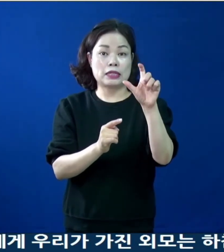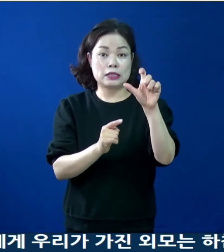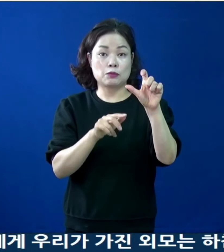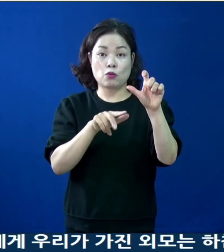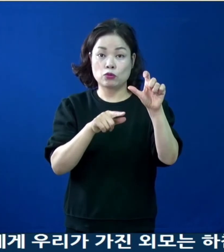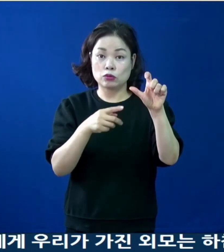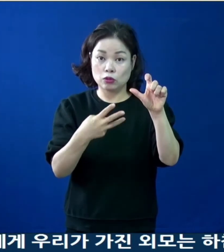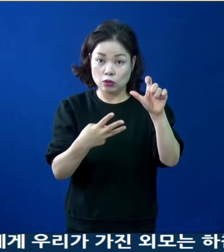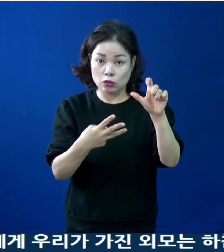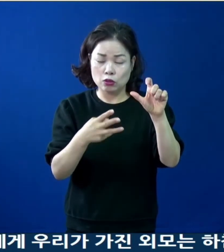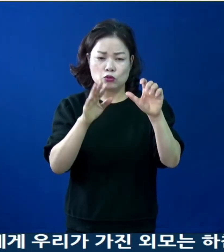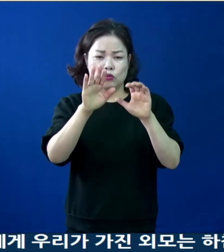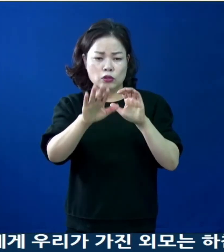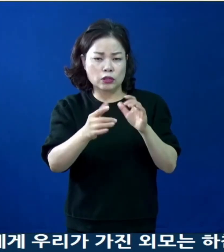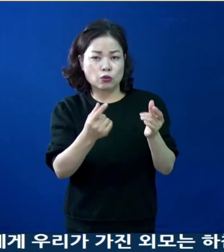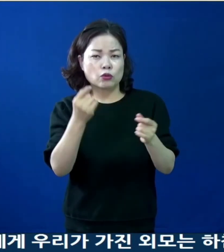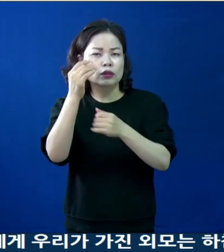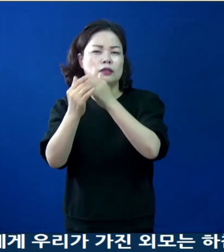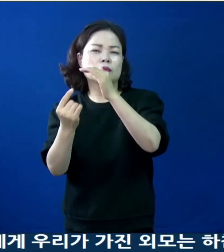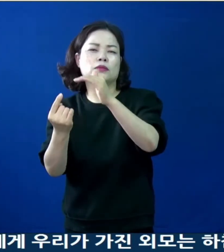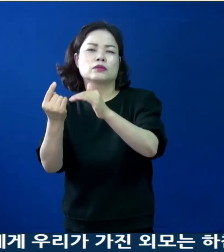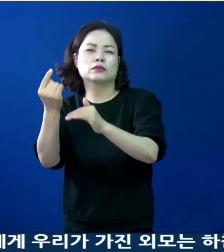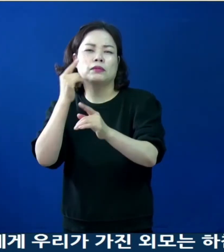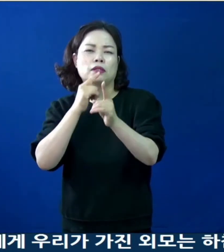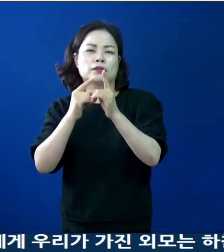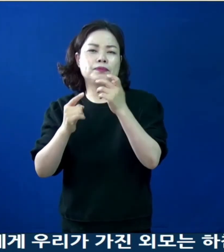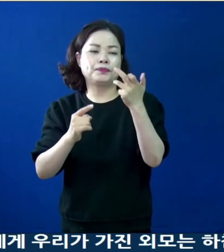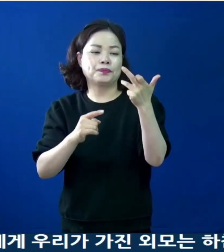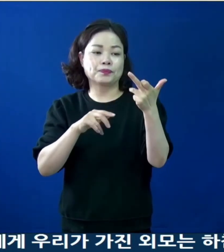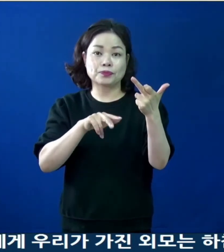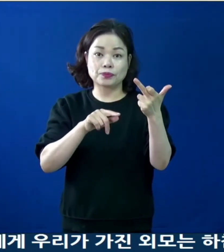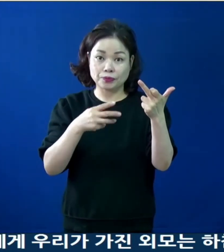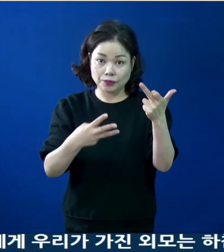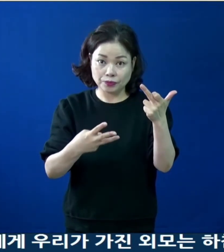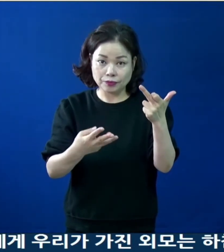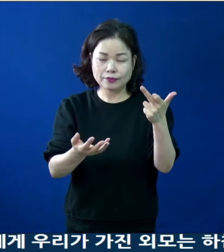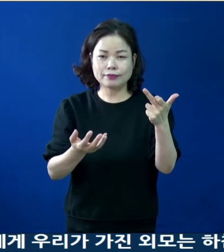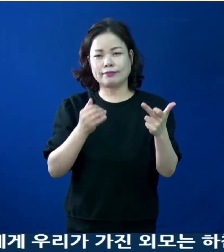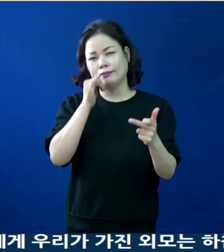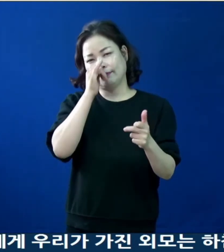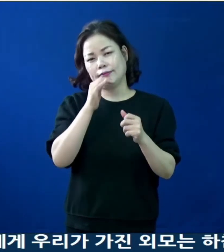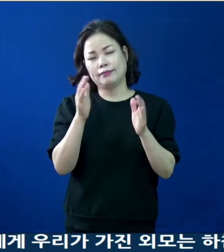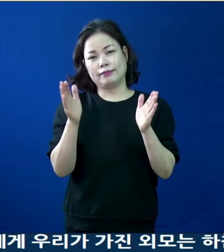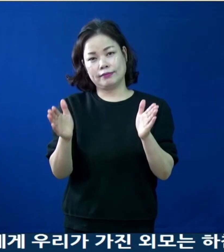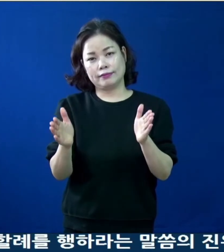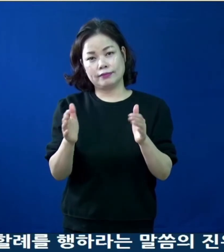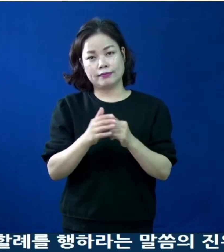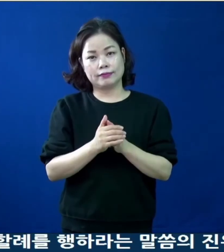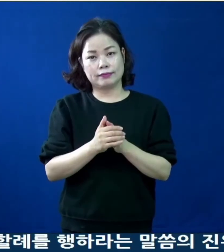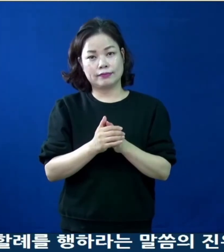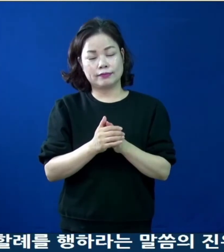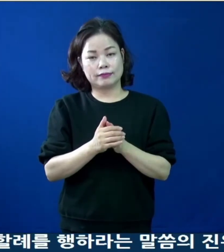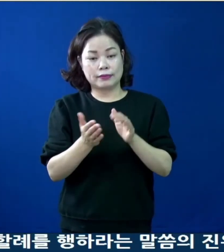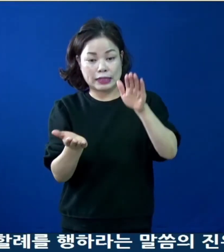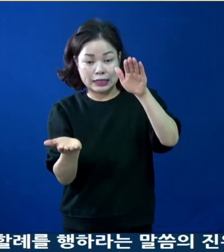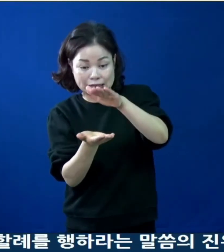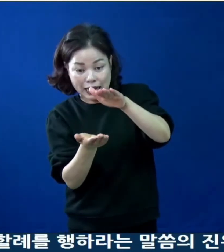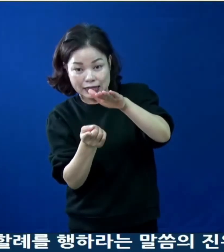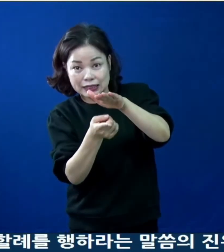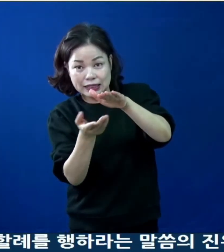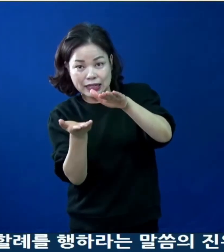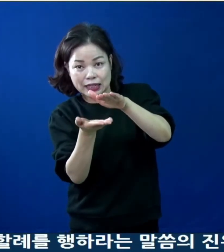뒤에, 그리고 똑같은 하나님의 높으심을 말씀하는 17절 앞에 있죠. 그 사이에 샌드위치처럼 끼어 있습니다.